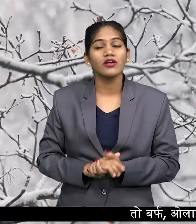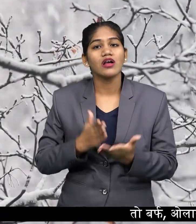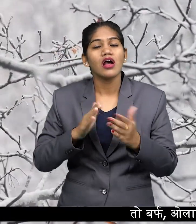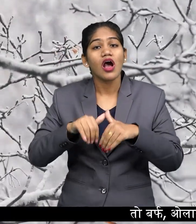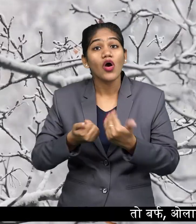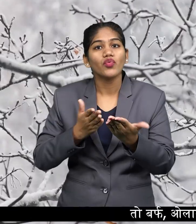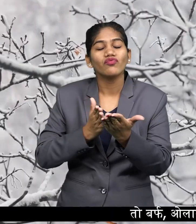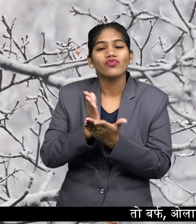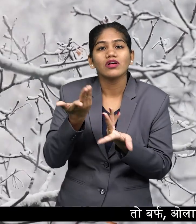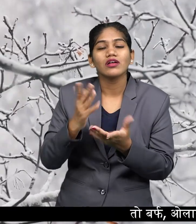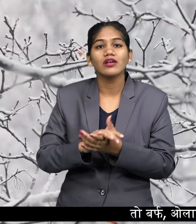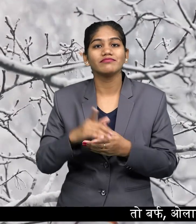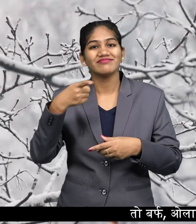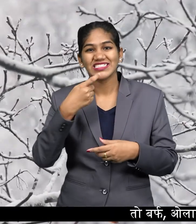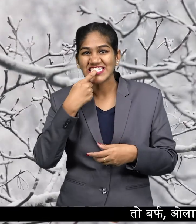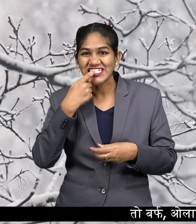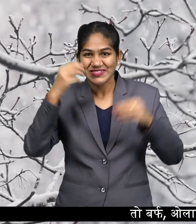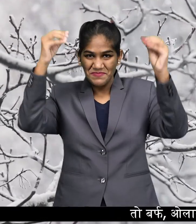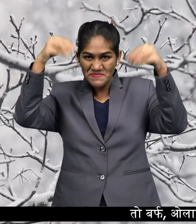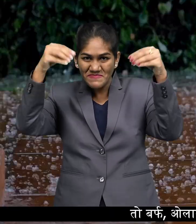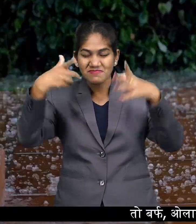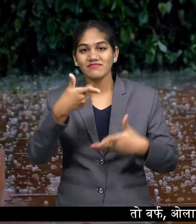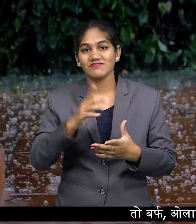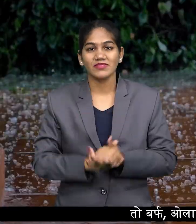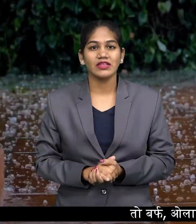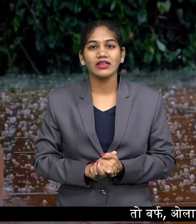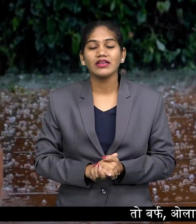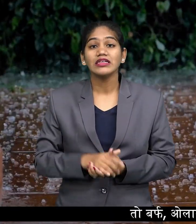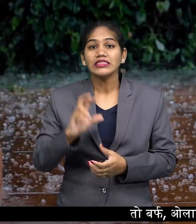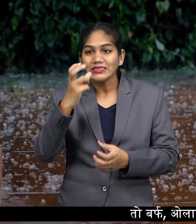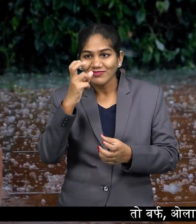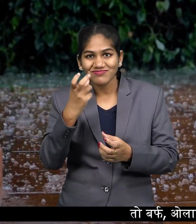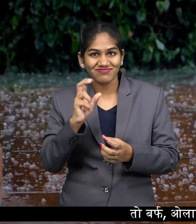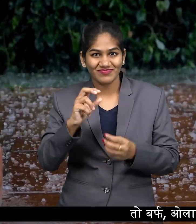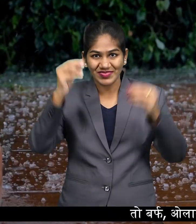ओलावृष्टि या ओले के रूप में वर्षा हो सकती है।